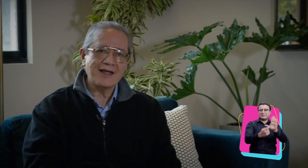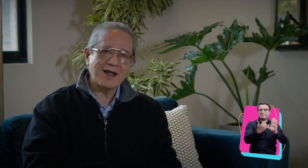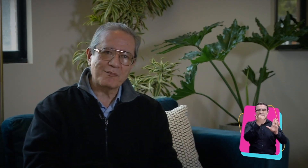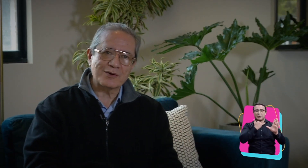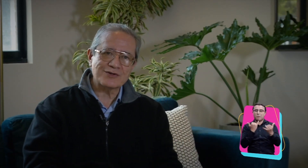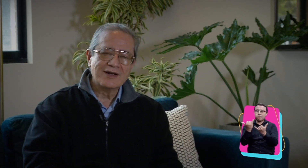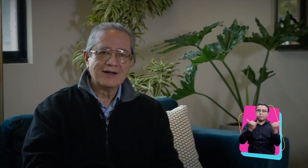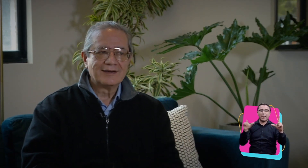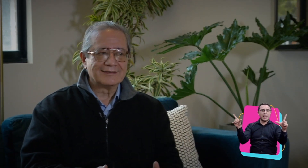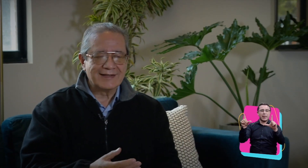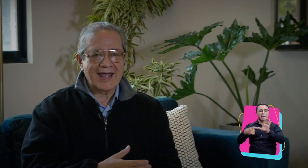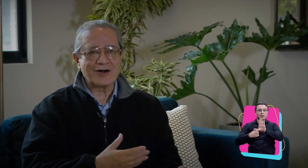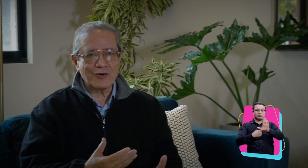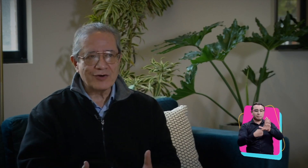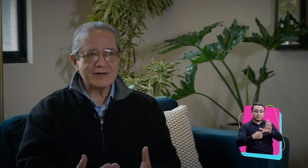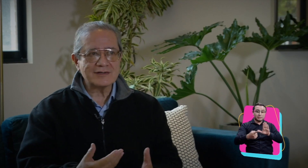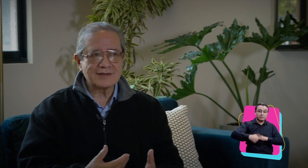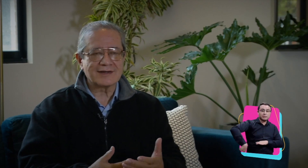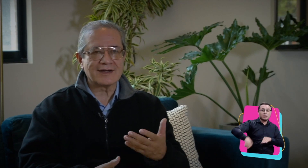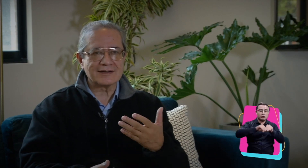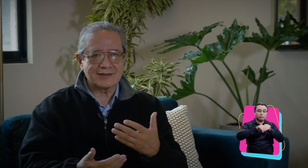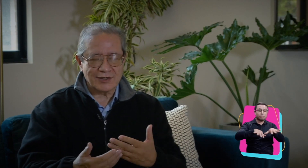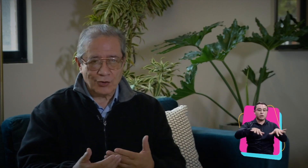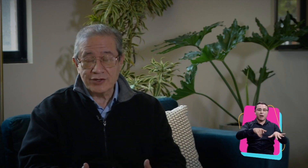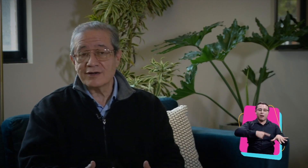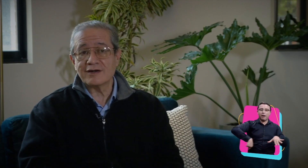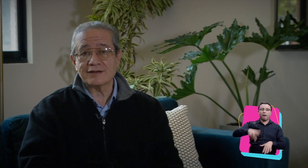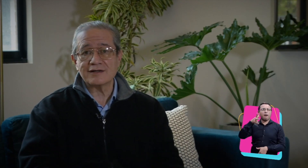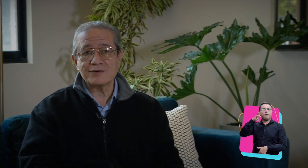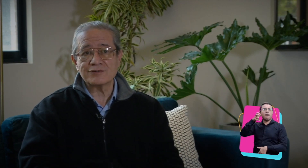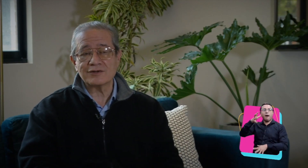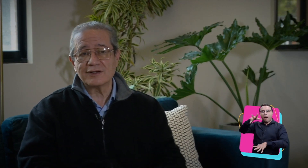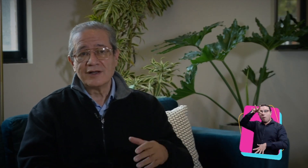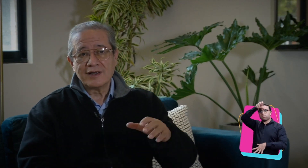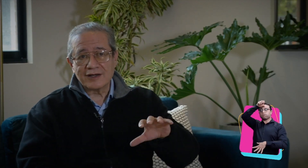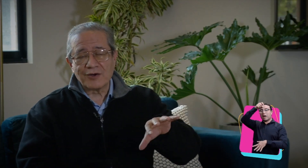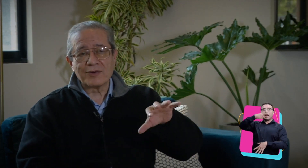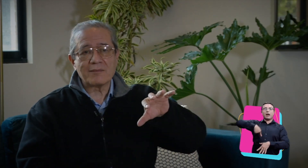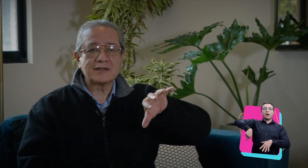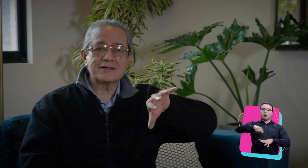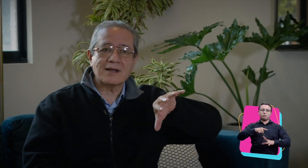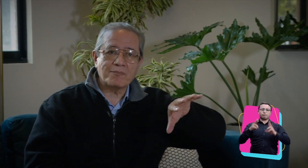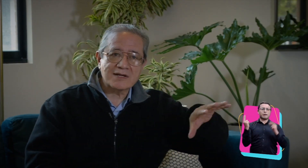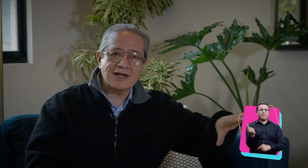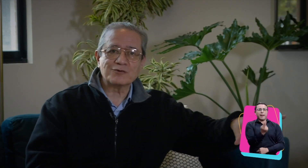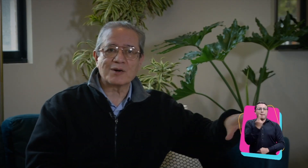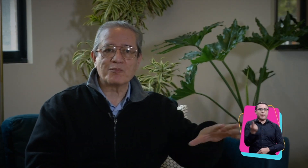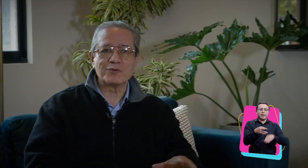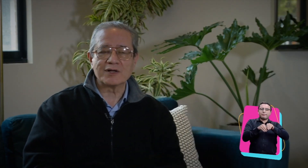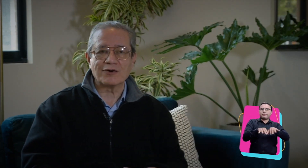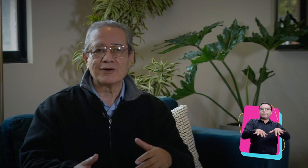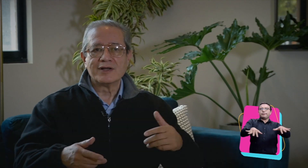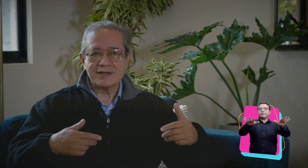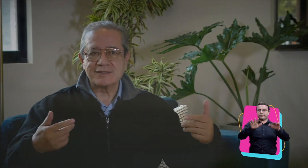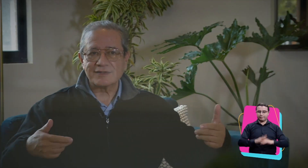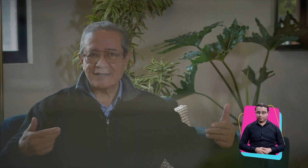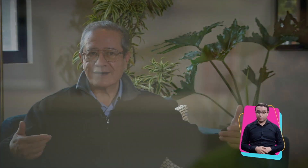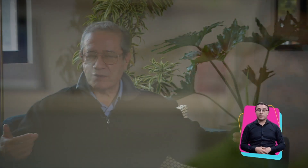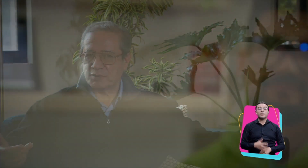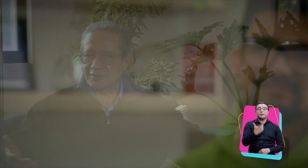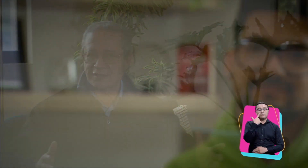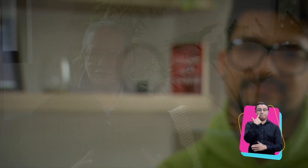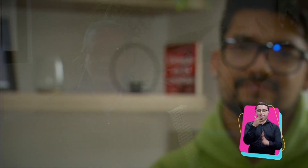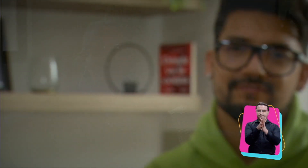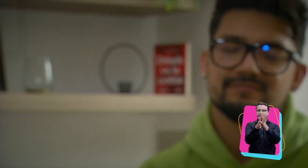Ahí hay ejemplos de errores que se oyen en la televisión y que obviamente están pasando al público y se